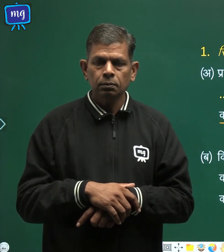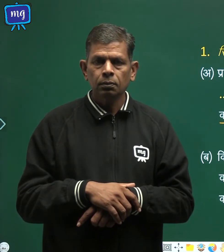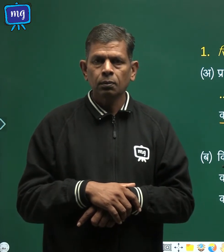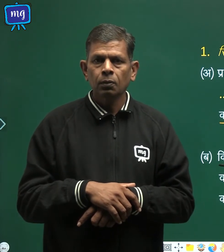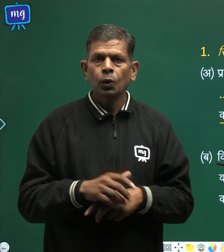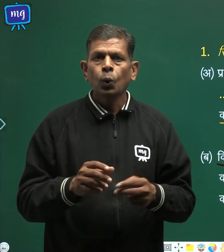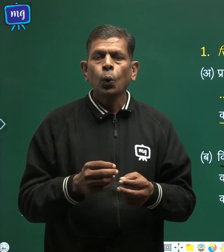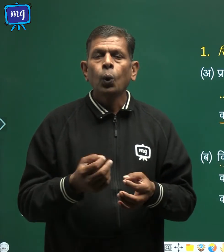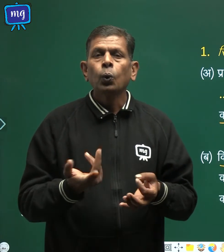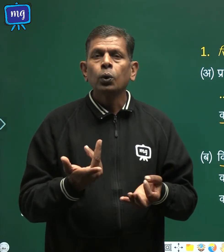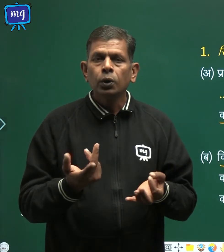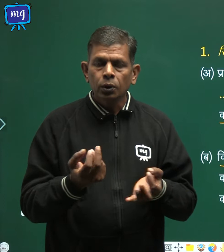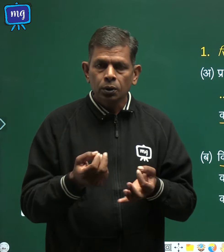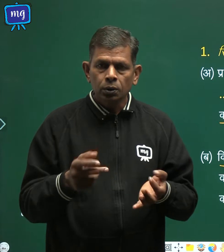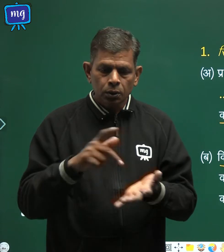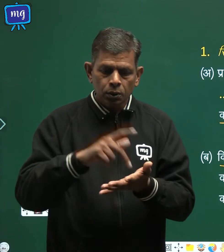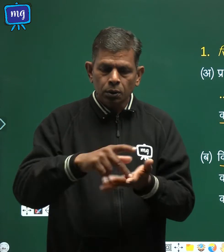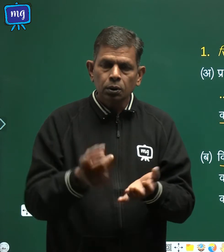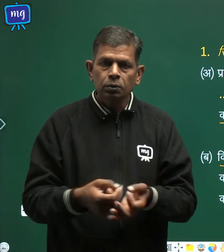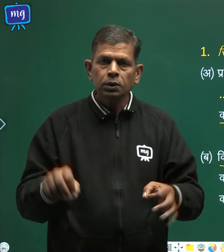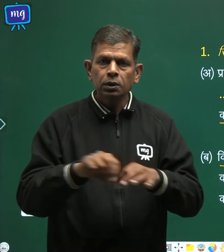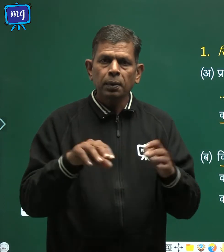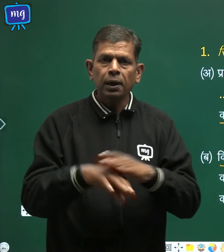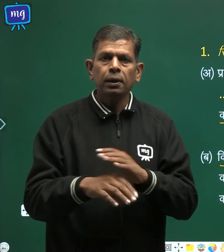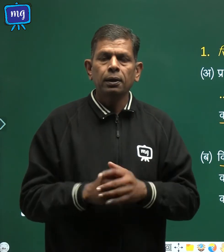किसी क्षेत्र विशेष में